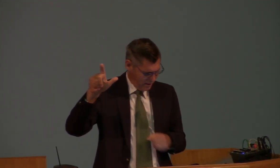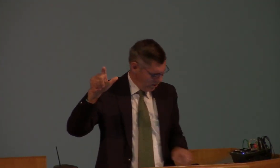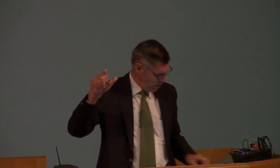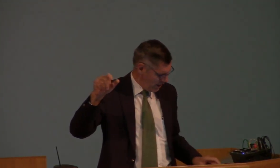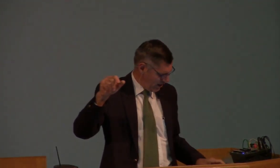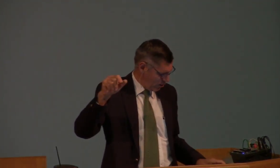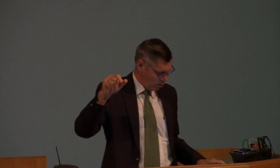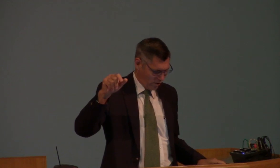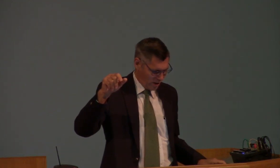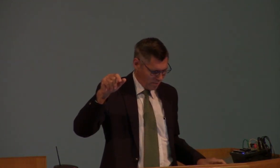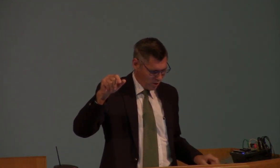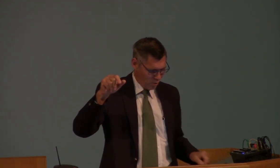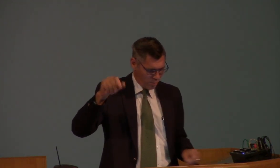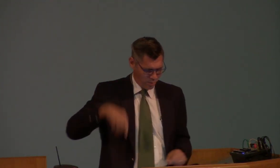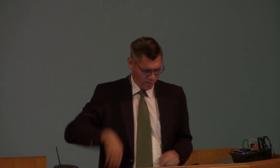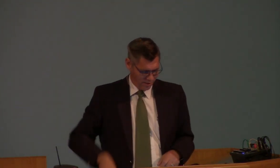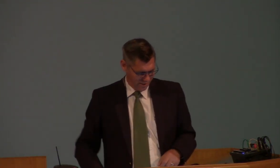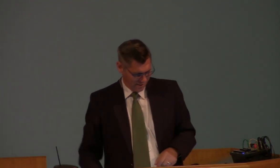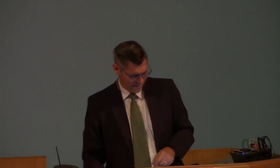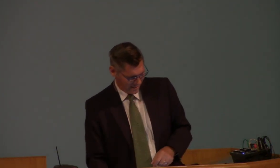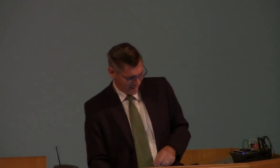Jene toch, waar is my kop? Skus.